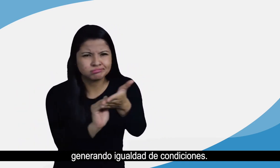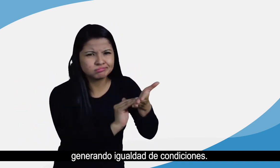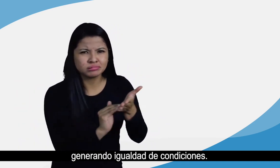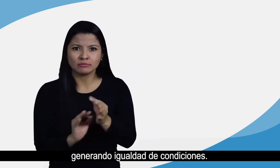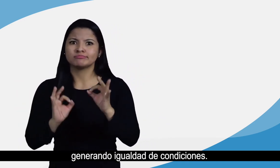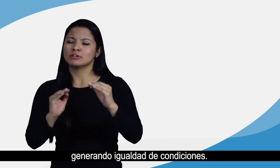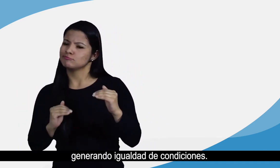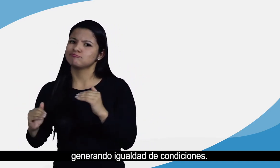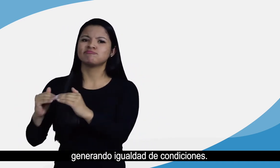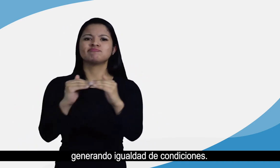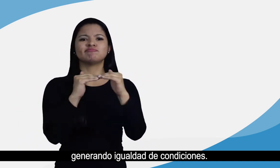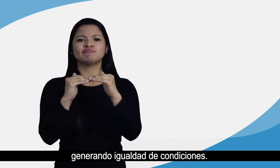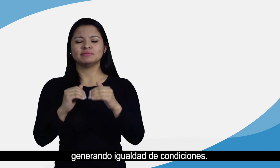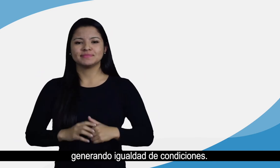generando igualdad de condiciones.